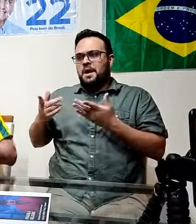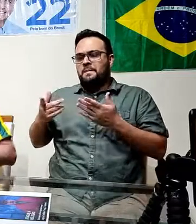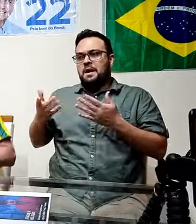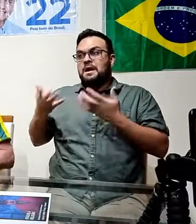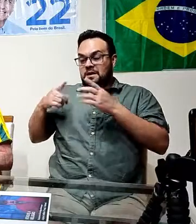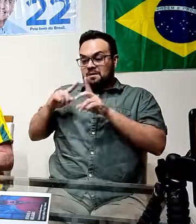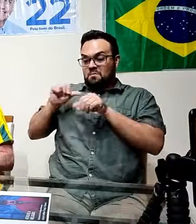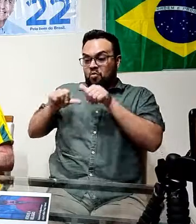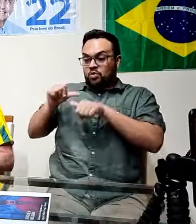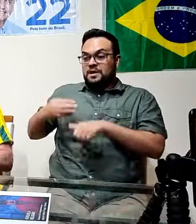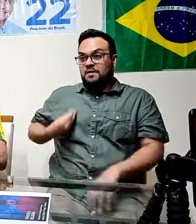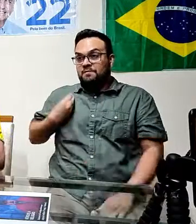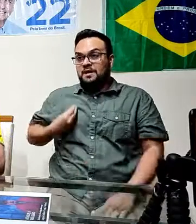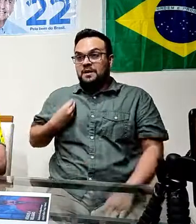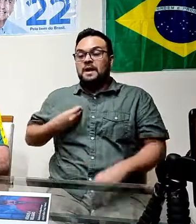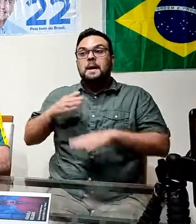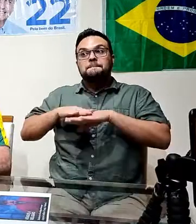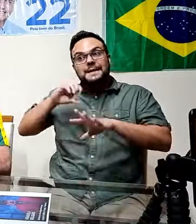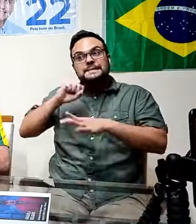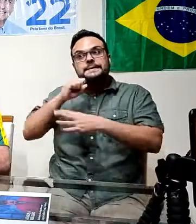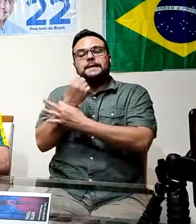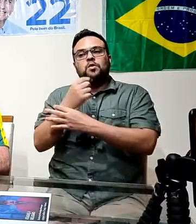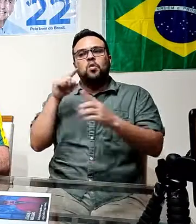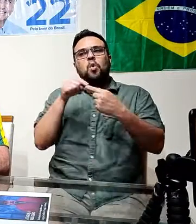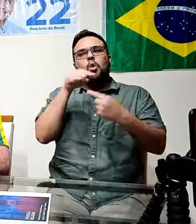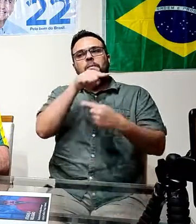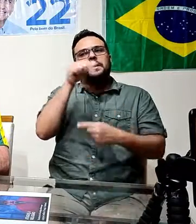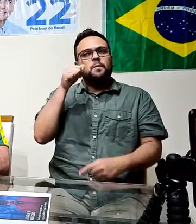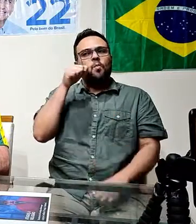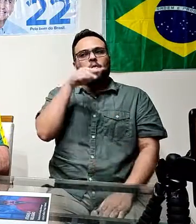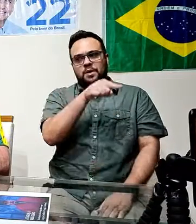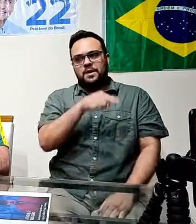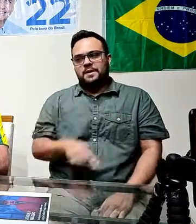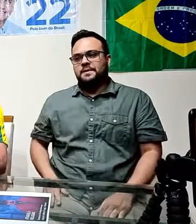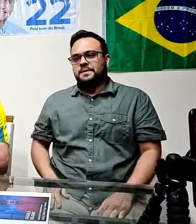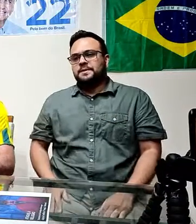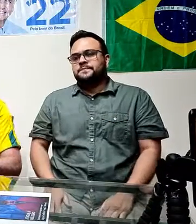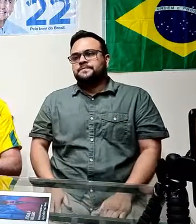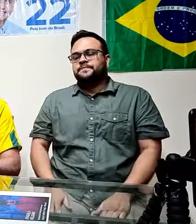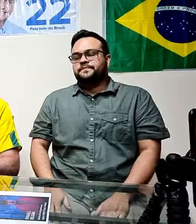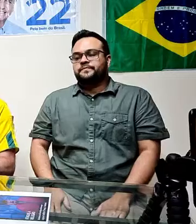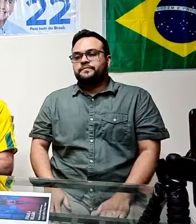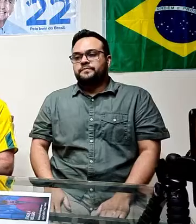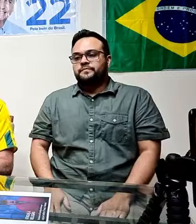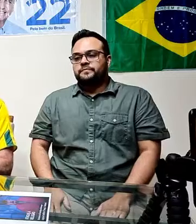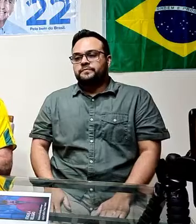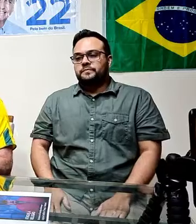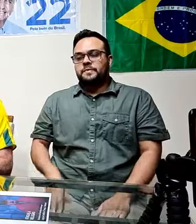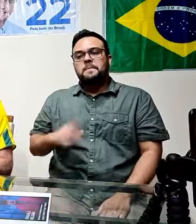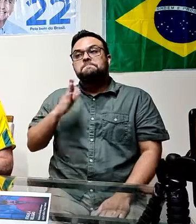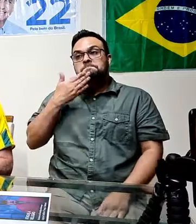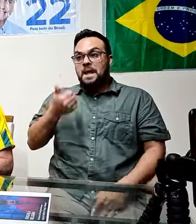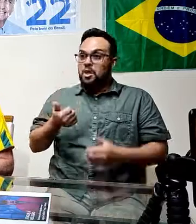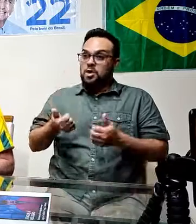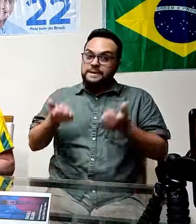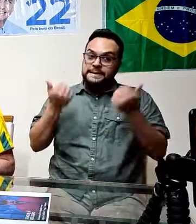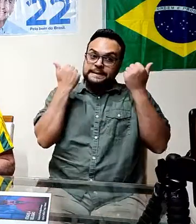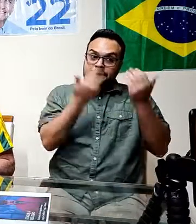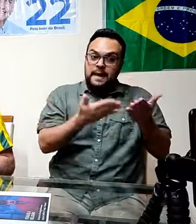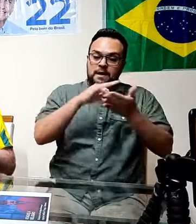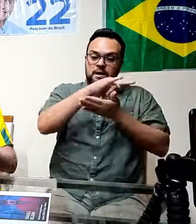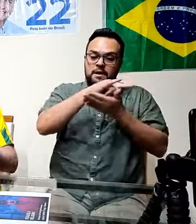de vida, né? E achamos que esse título ficaria melhor com